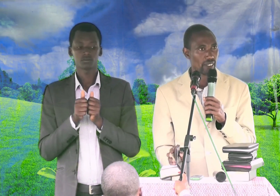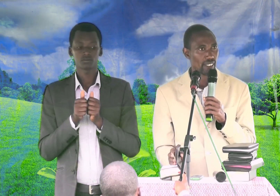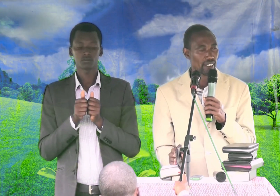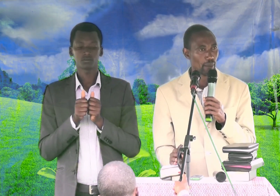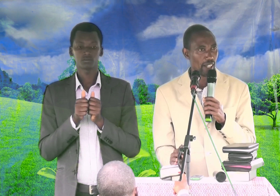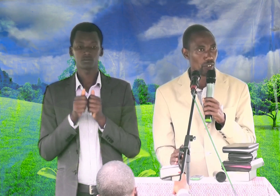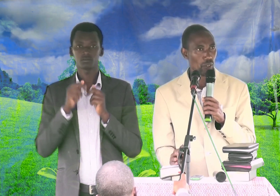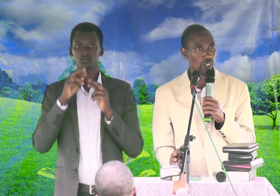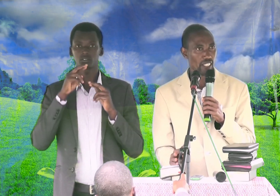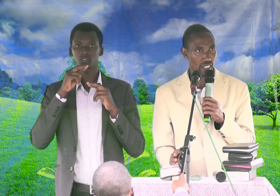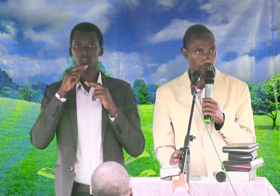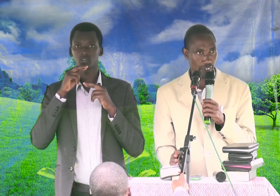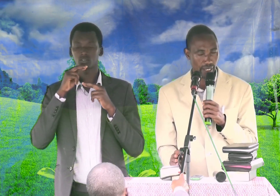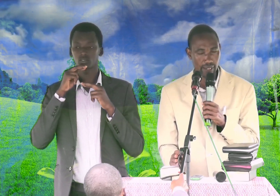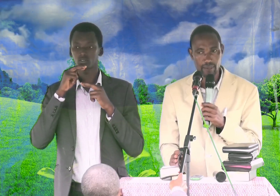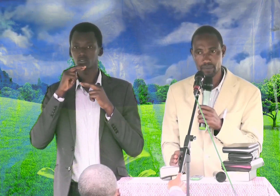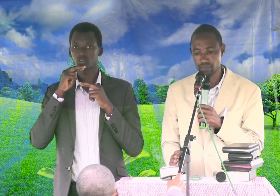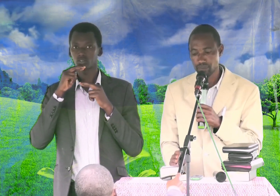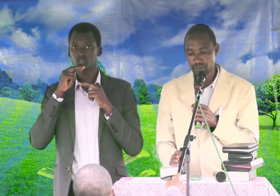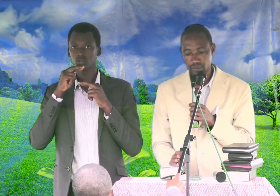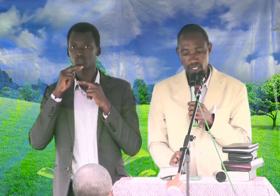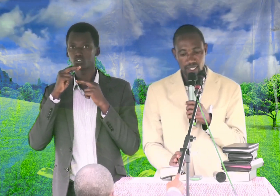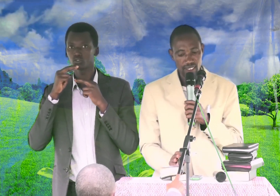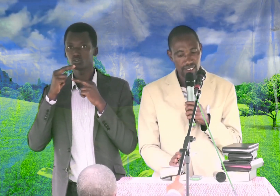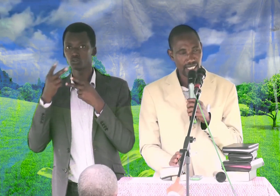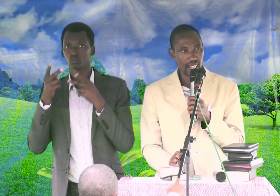igisubizo cy'ikibazo isi ifite.